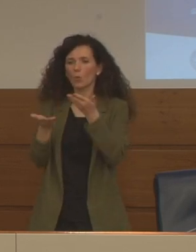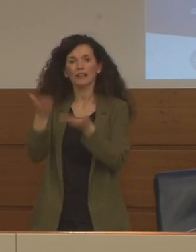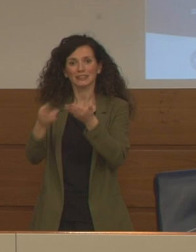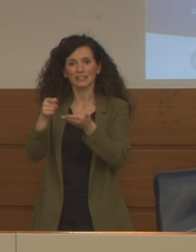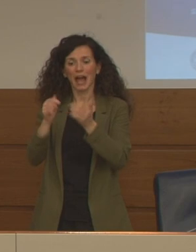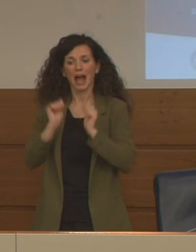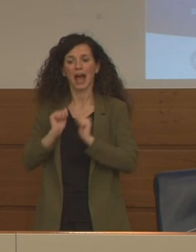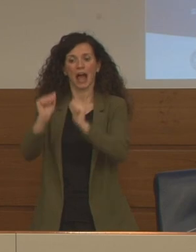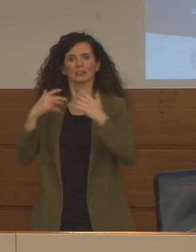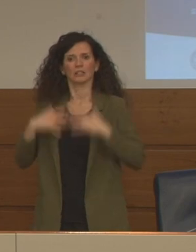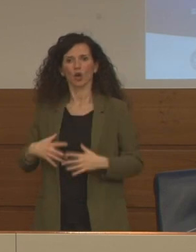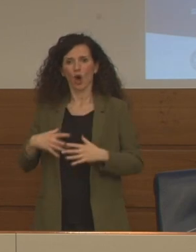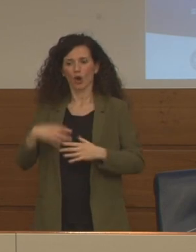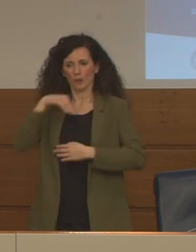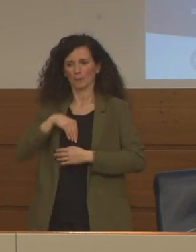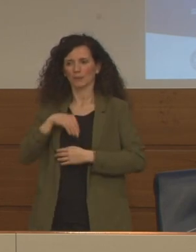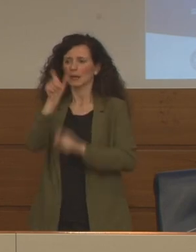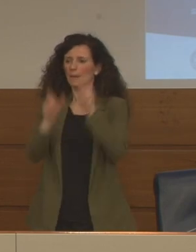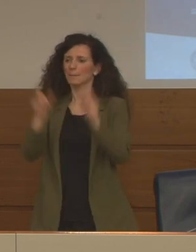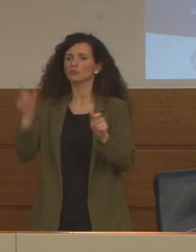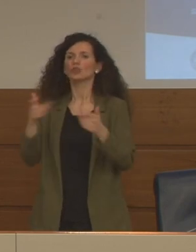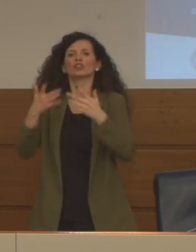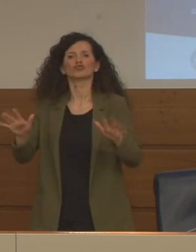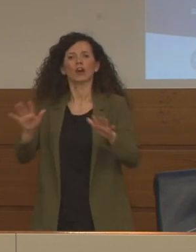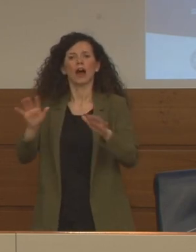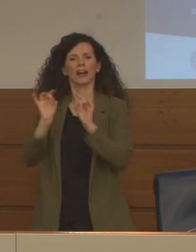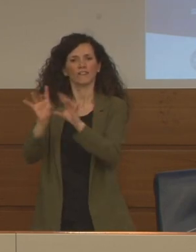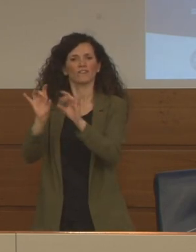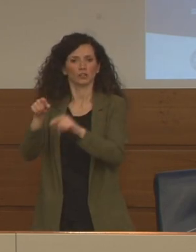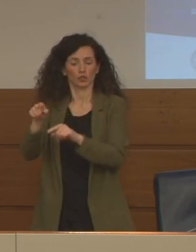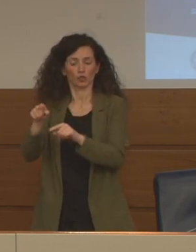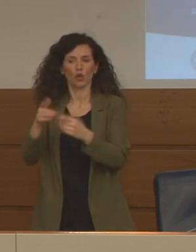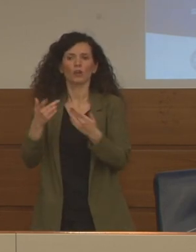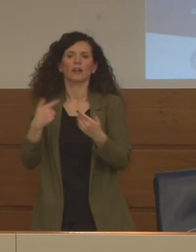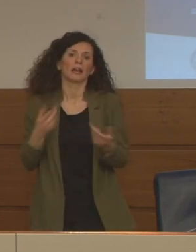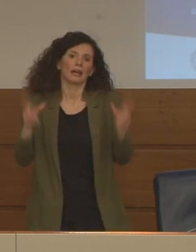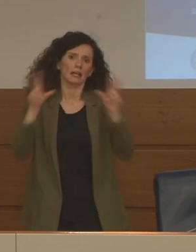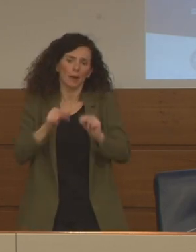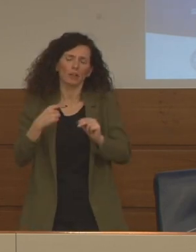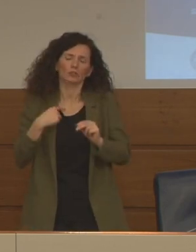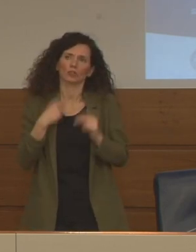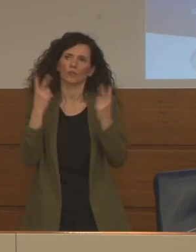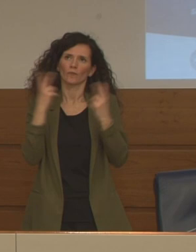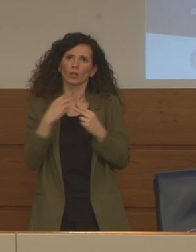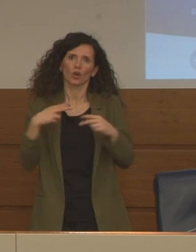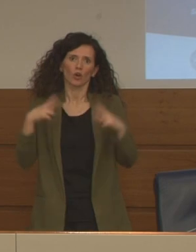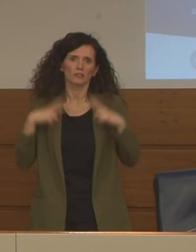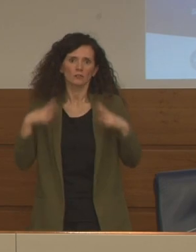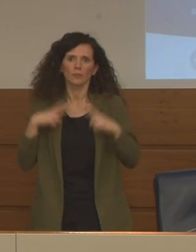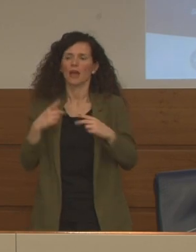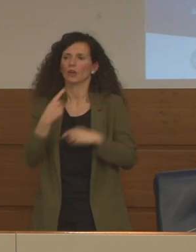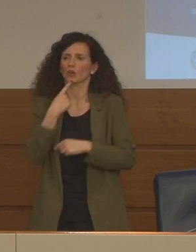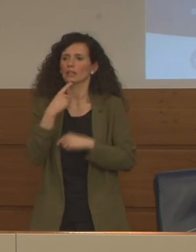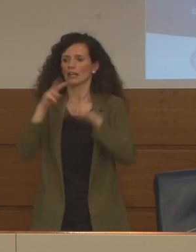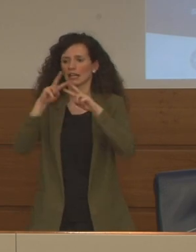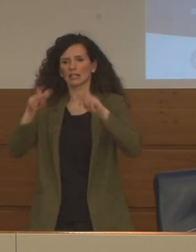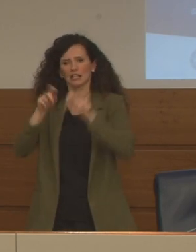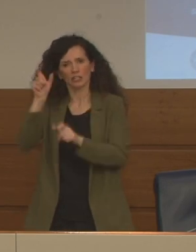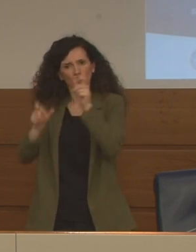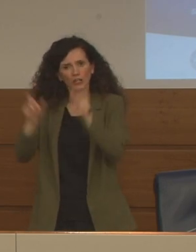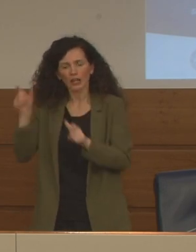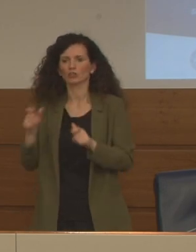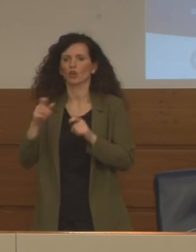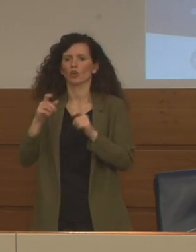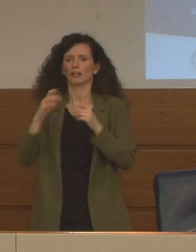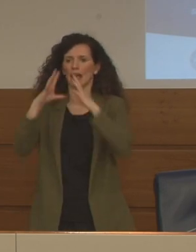nelle persone che hanno contratto l'infezione ripeto confido i nostri ricercatori le nostre aziende le nostre università i